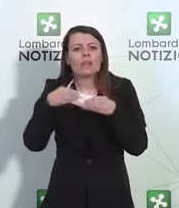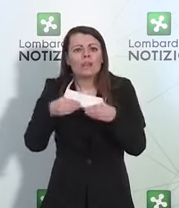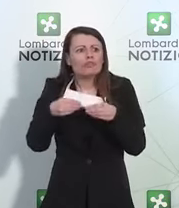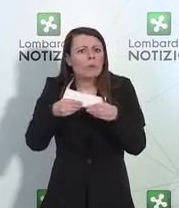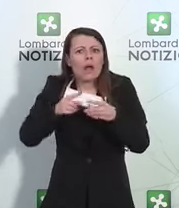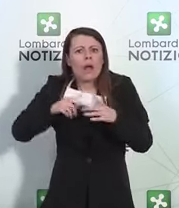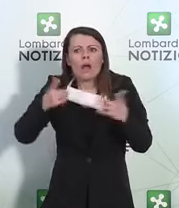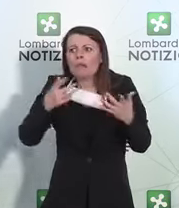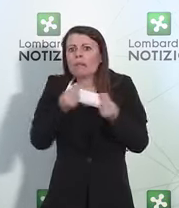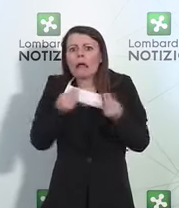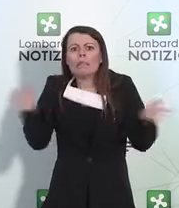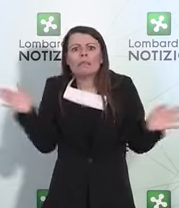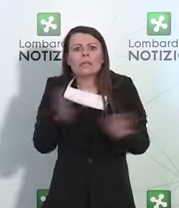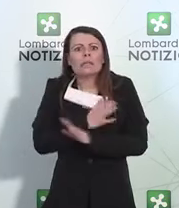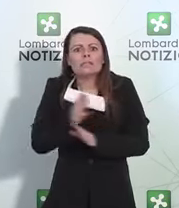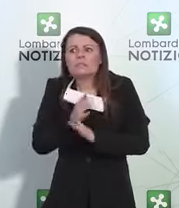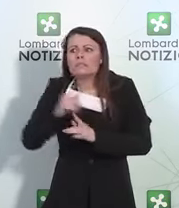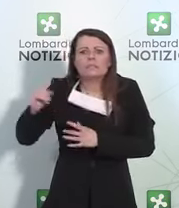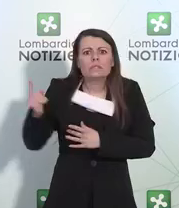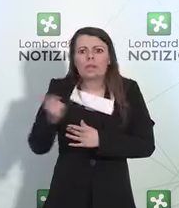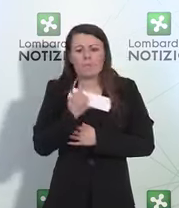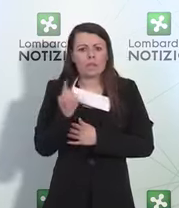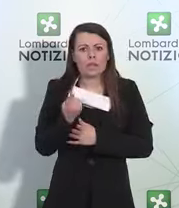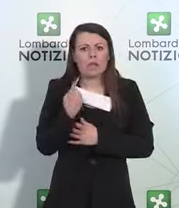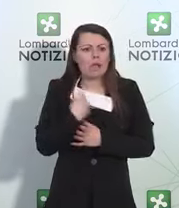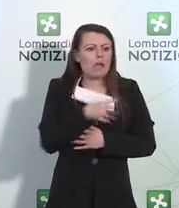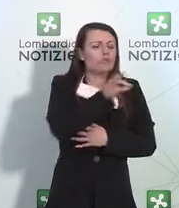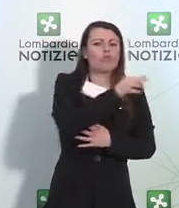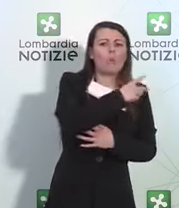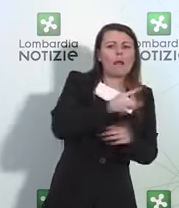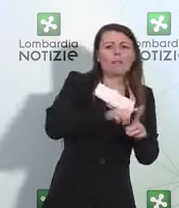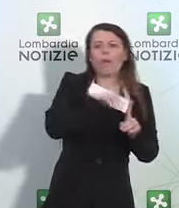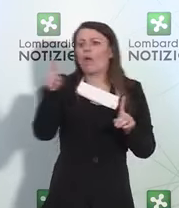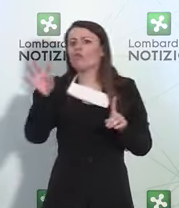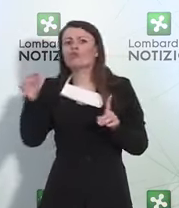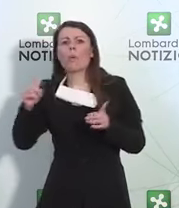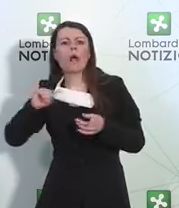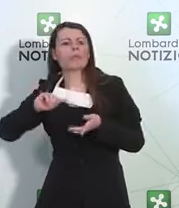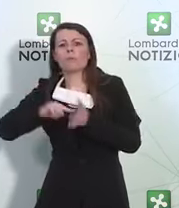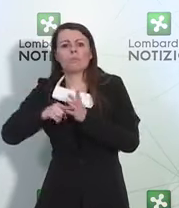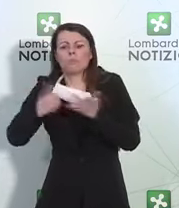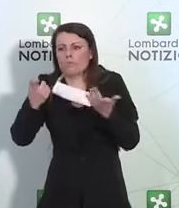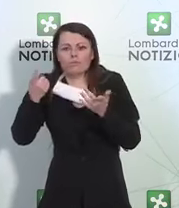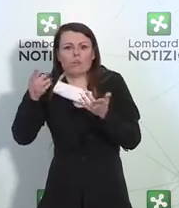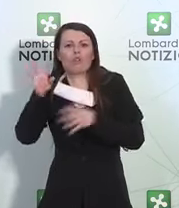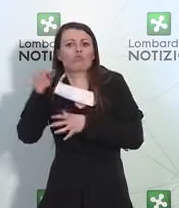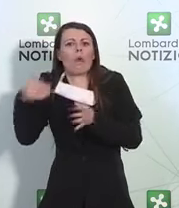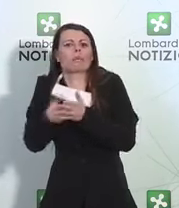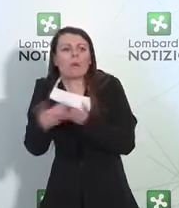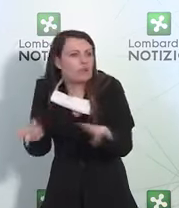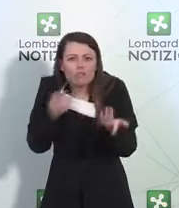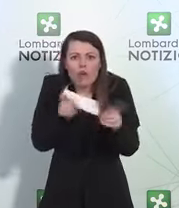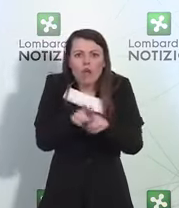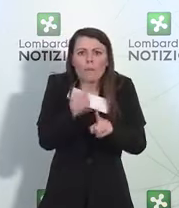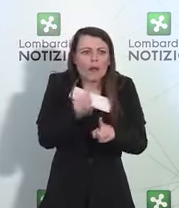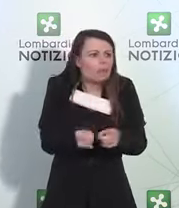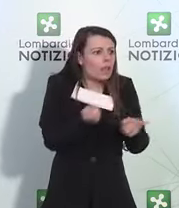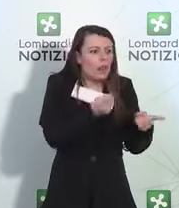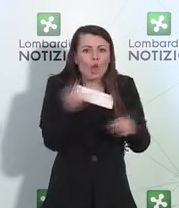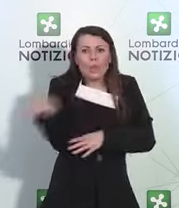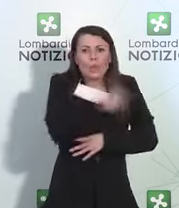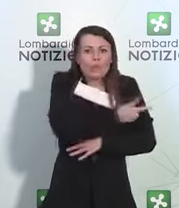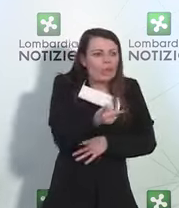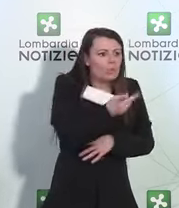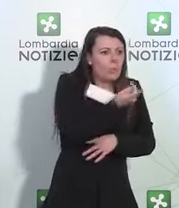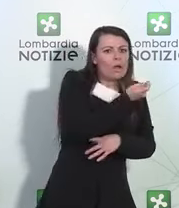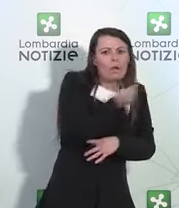dai 50 euro ai 10 milioni e sono entrambi sullo stesso livello sullo stesso piano perché vuole